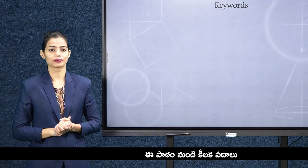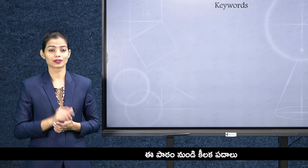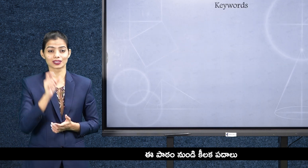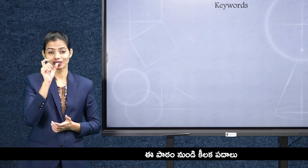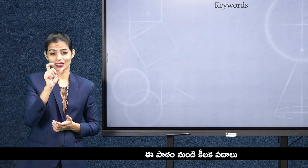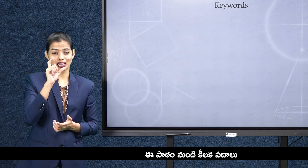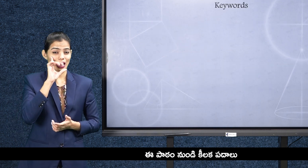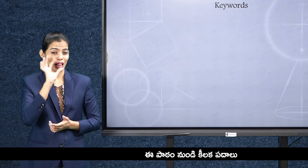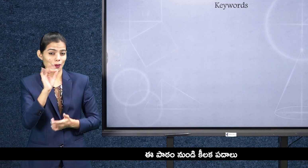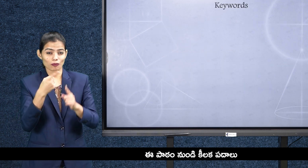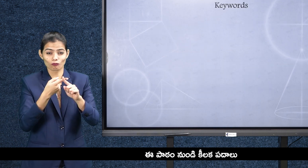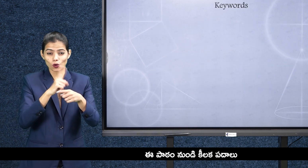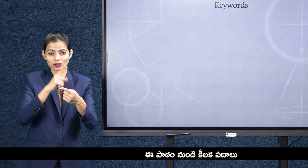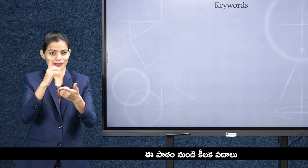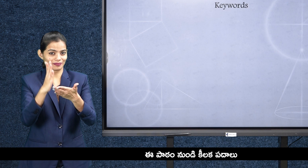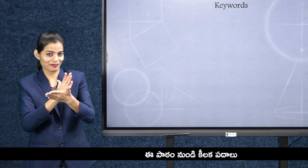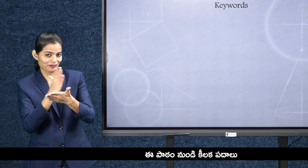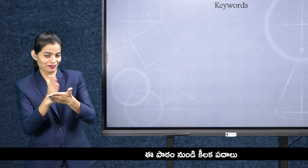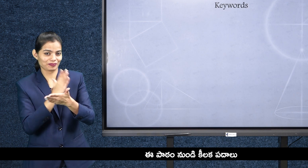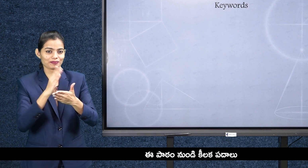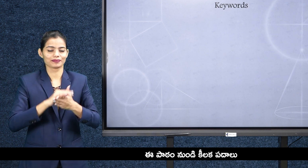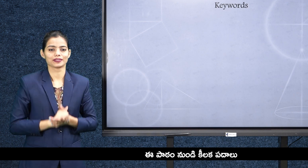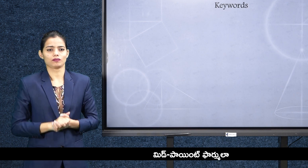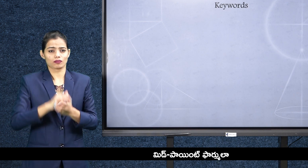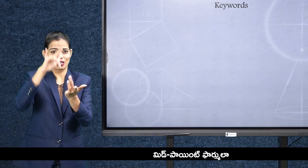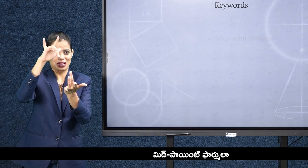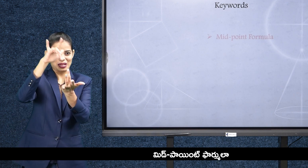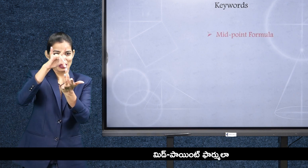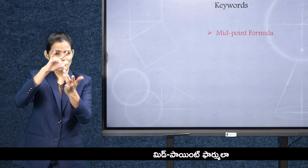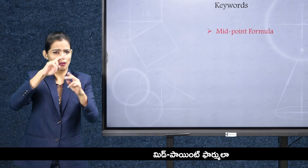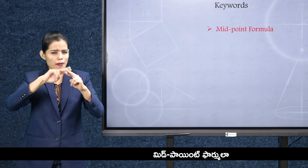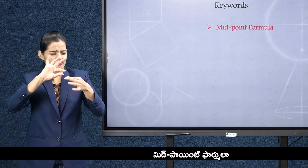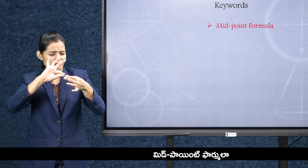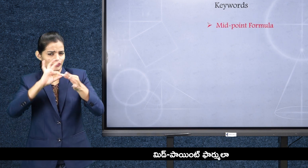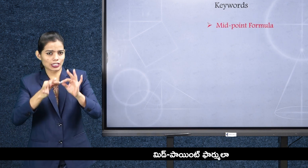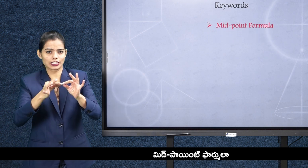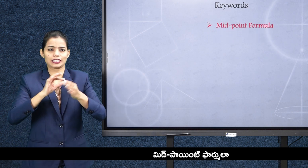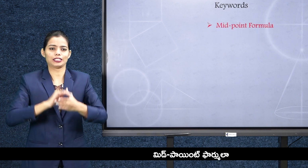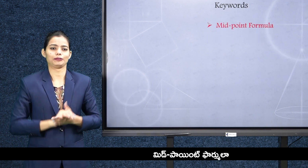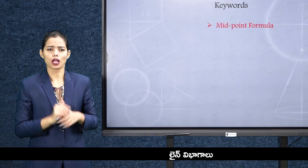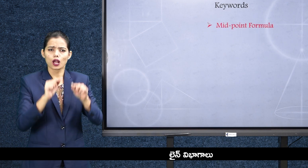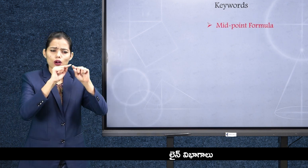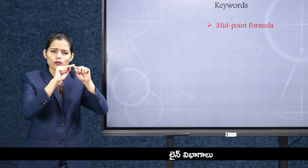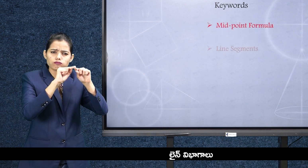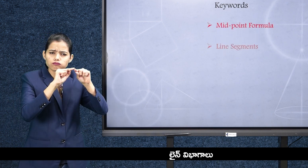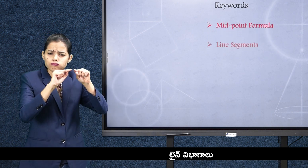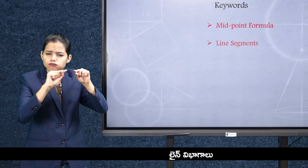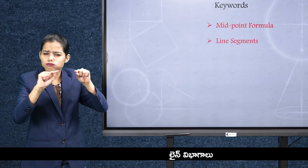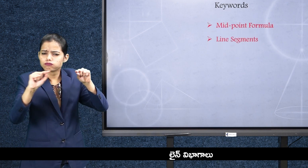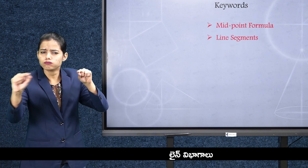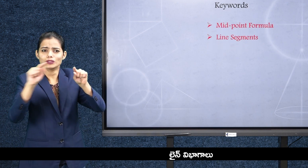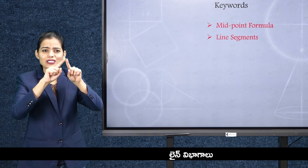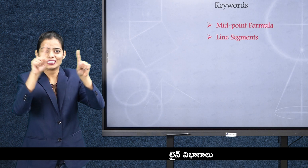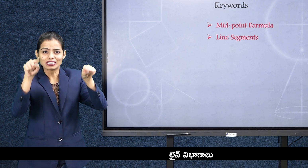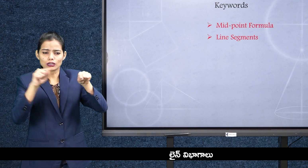ఈ పాఠం నుండి కీలక పదాలు: మిడ్ పాయింట్ ఫార్ములా, లైన్ విభాగాలు,